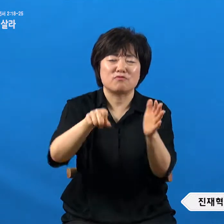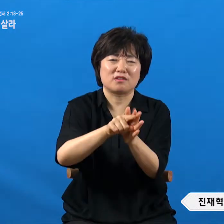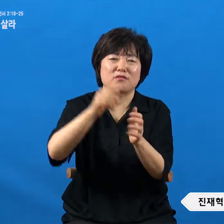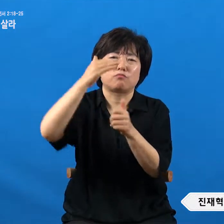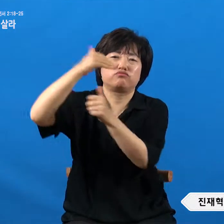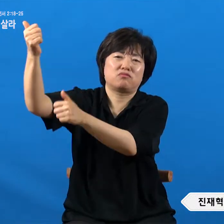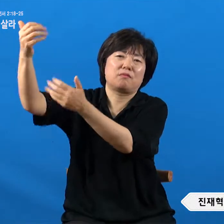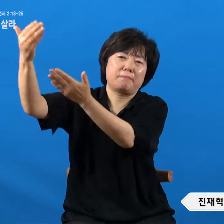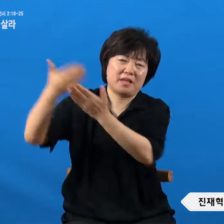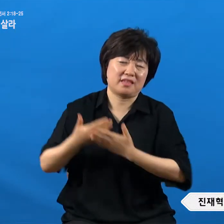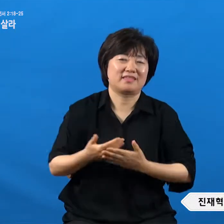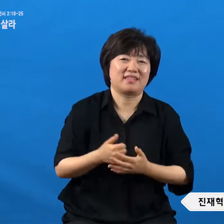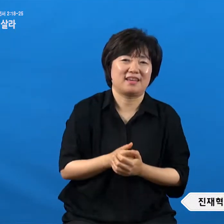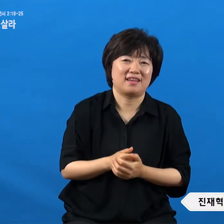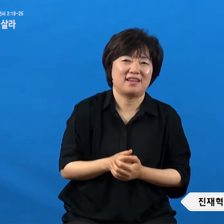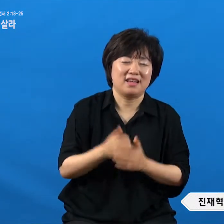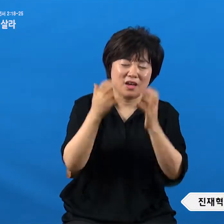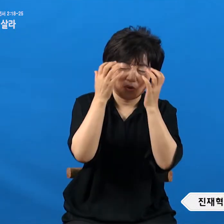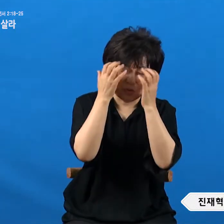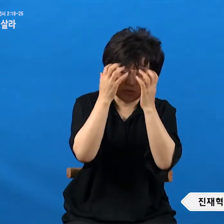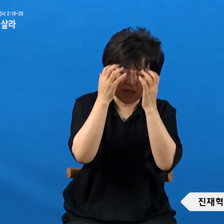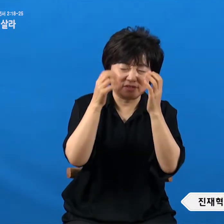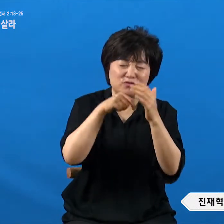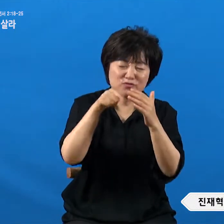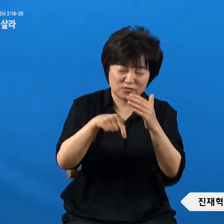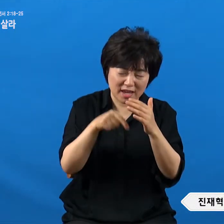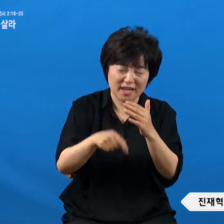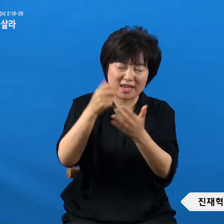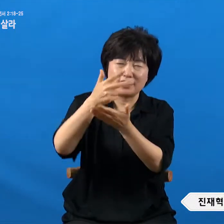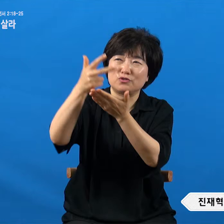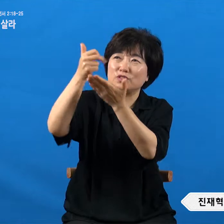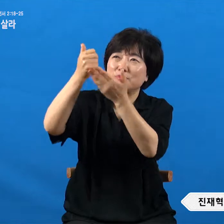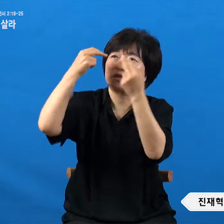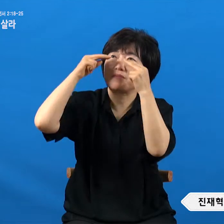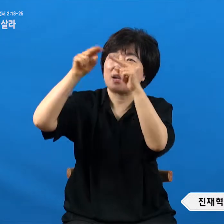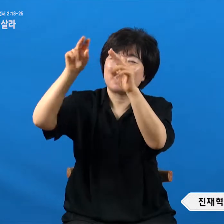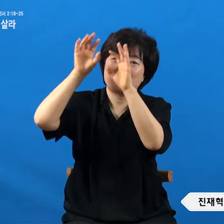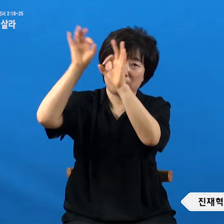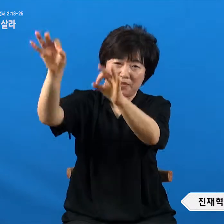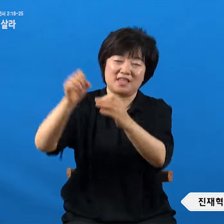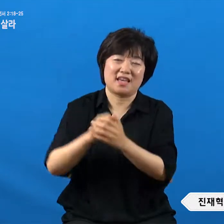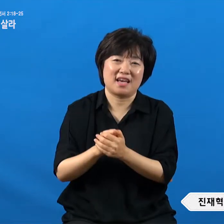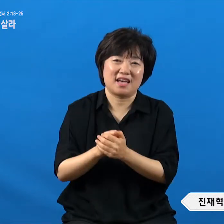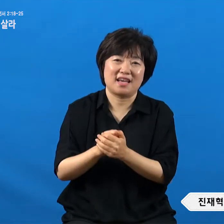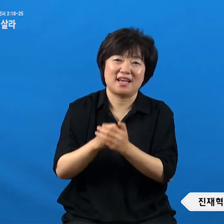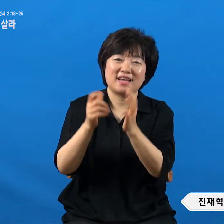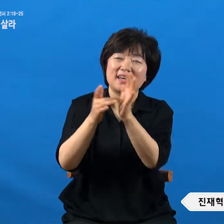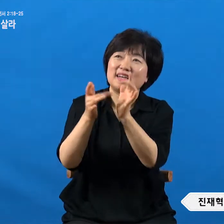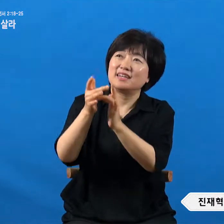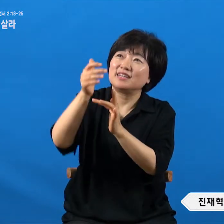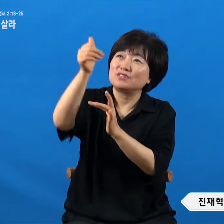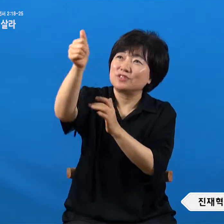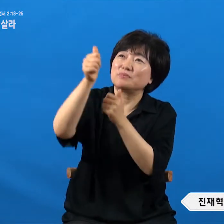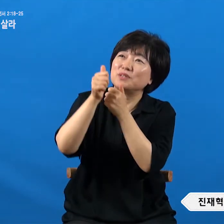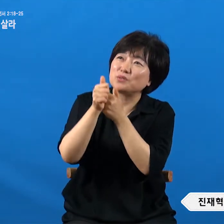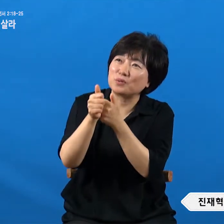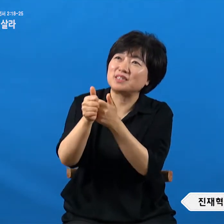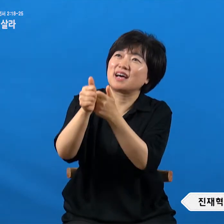부르심을 받았다. 고난 중에 주님을 바라봅니다. 그리고 그 주님을